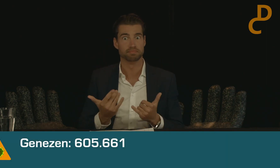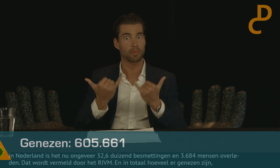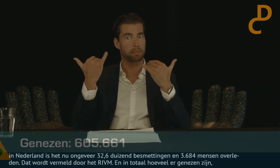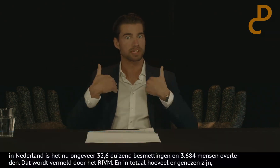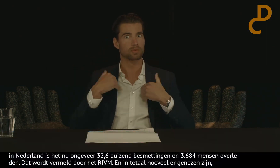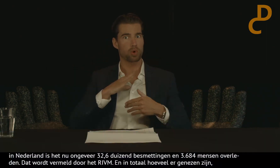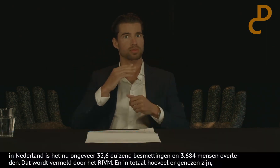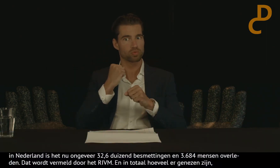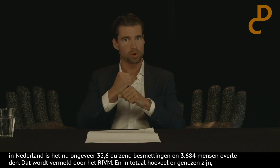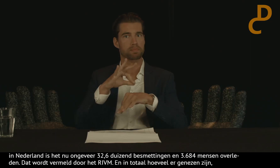605.000.